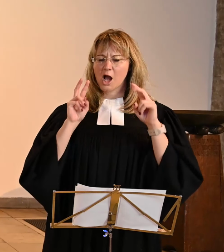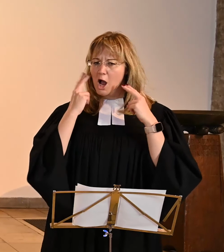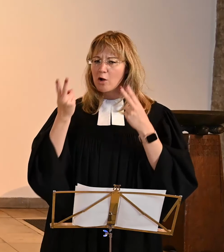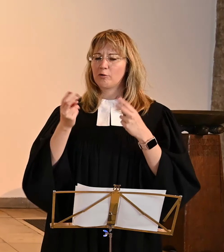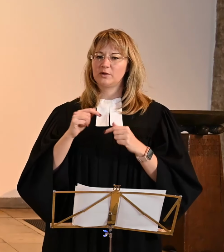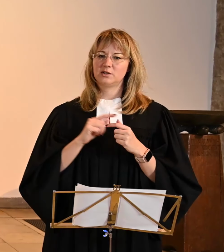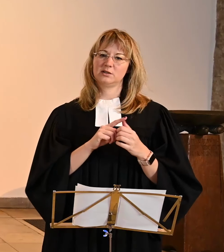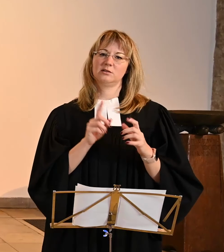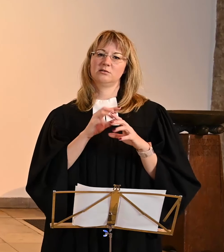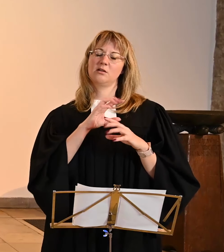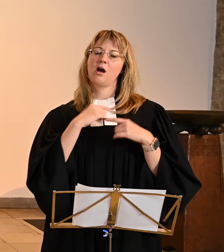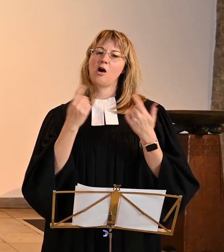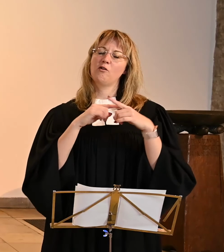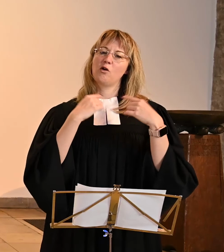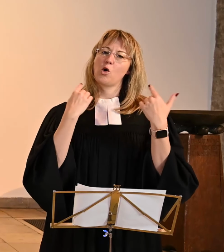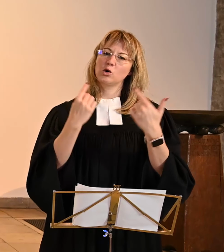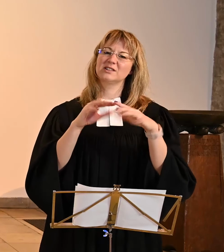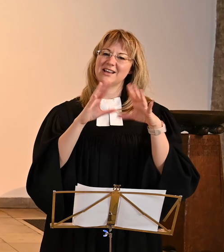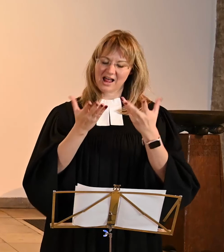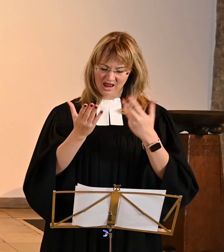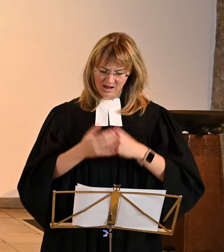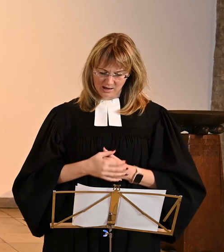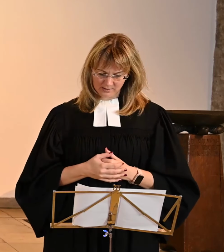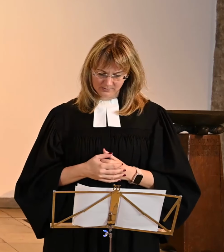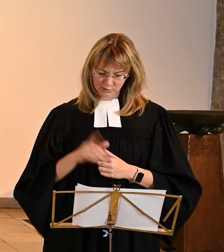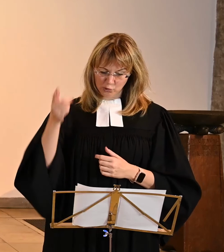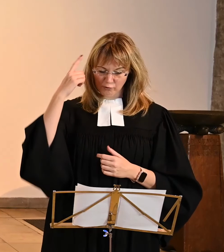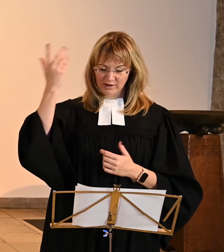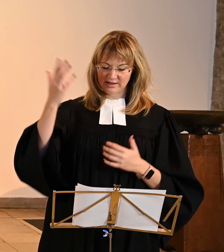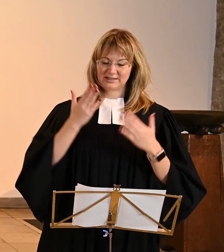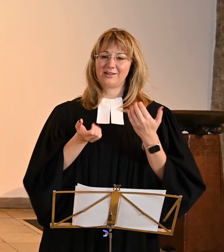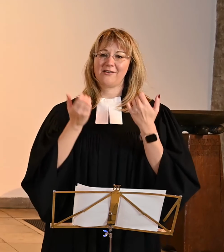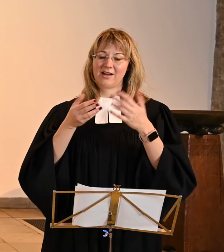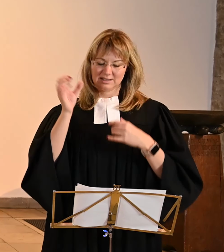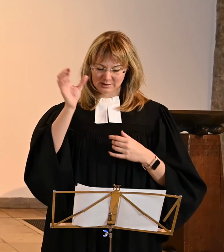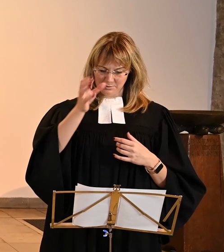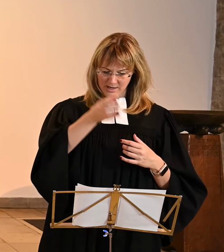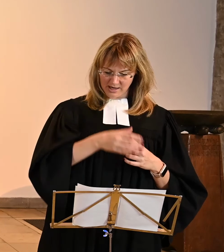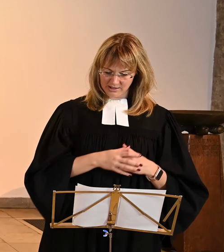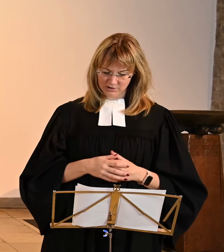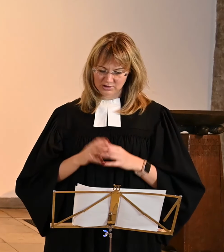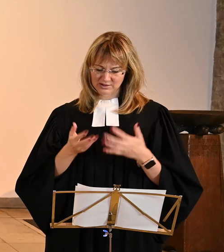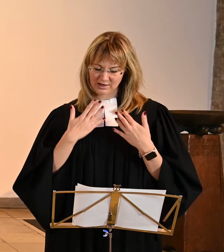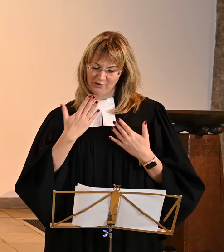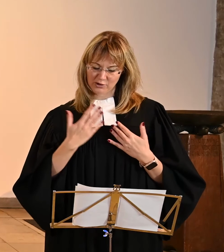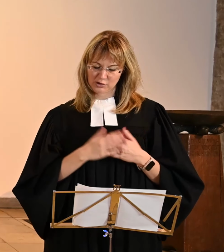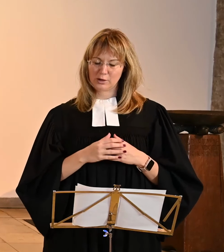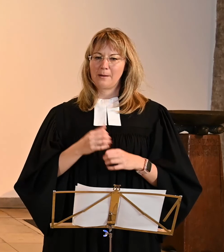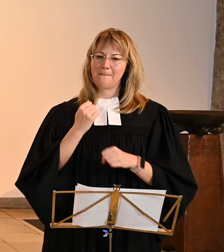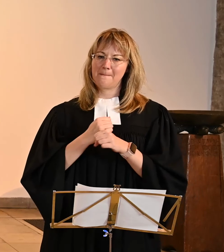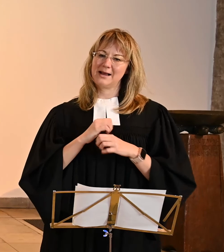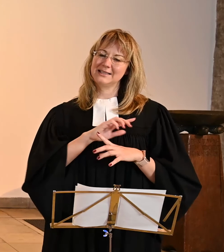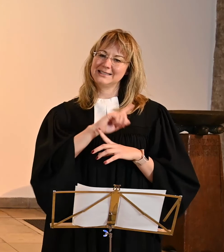Du, der weiß, was die Menschen bewegt, erbarme dich, sei gnädig und richte sie